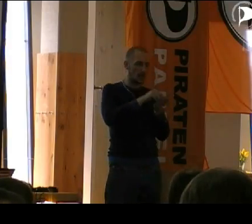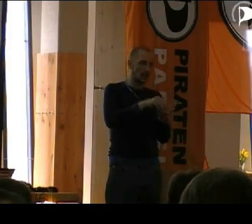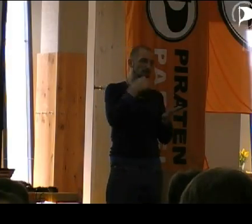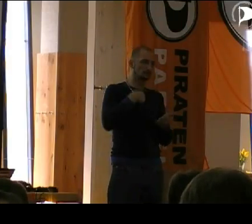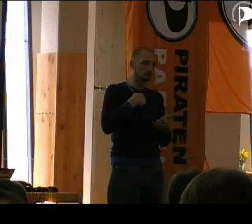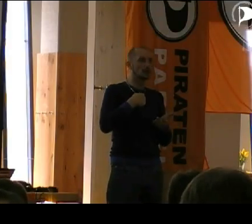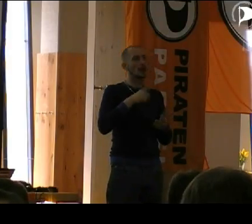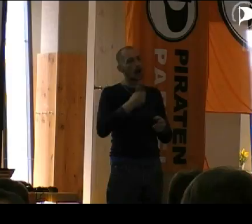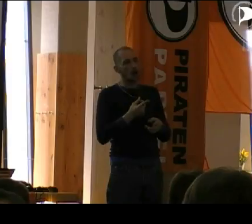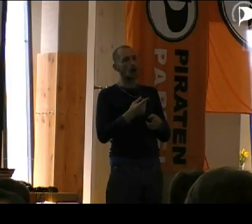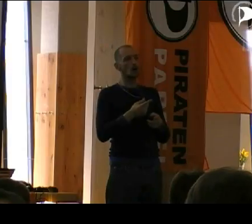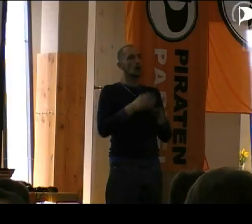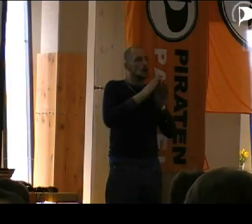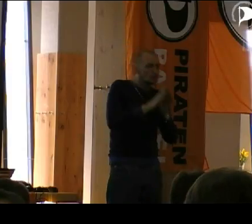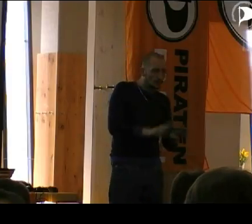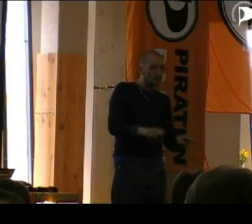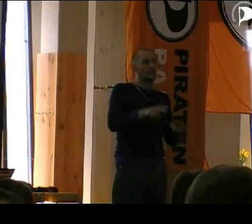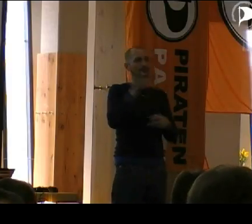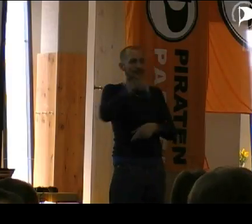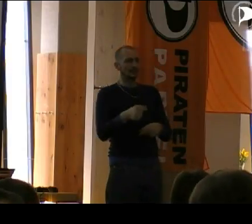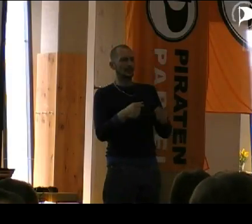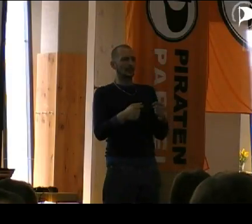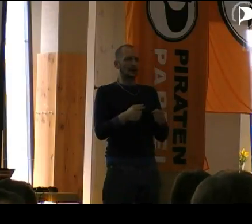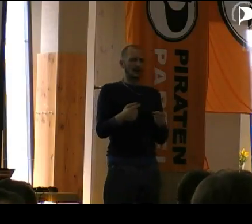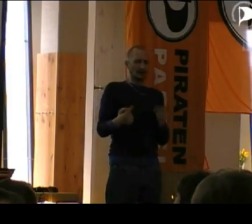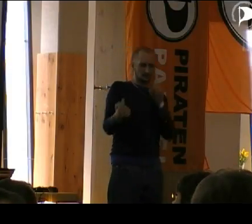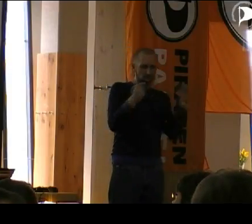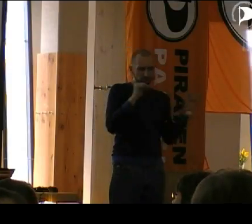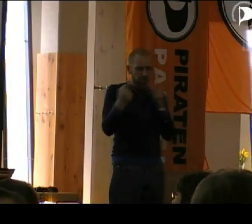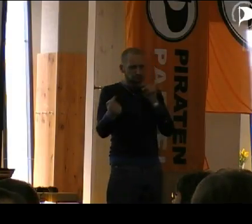schlichtungsgespräche mit höheren kursen leider weil die eingangspost